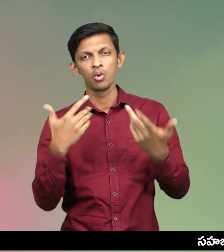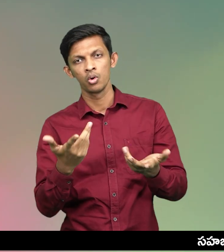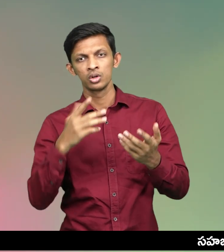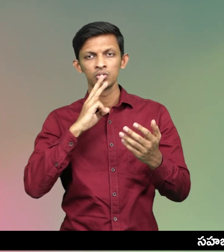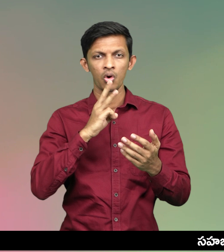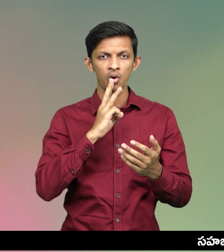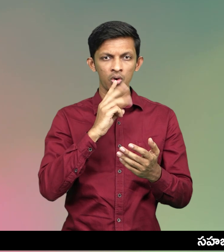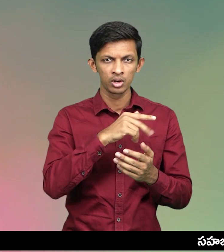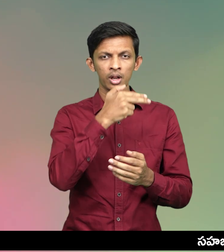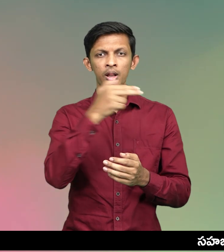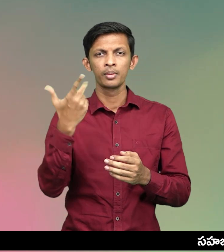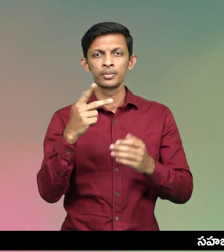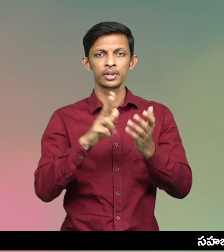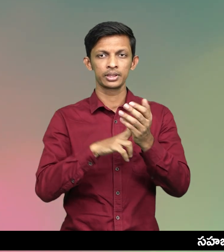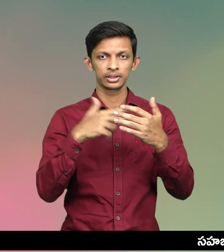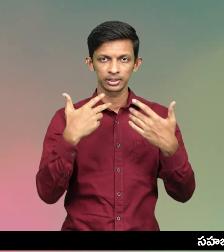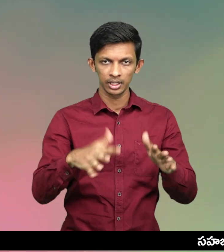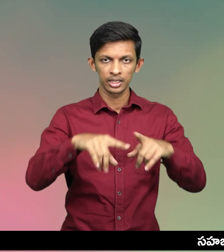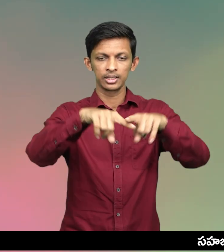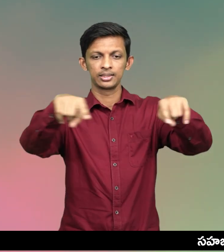సహజ సరస్సులు అంటారు.